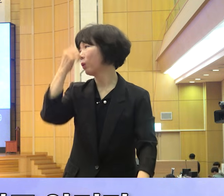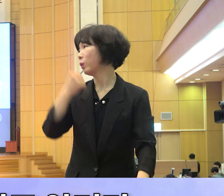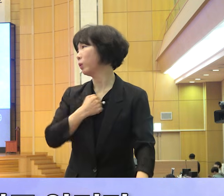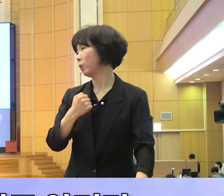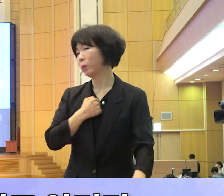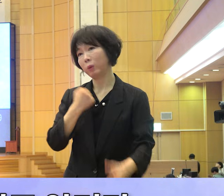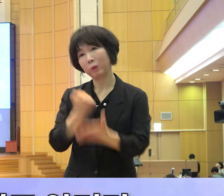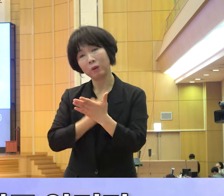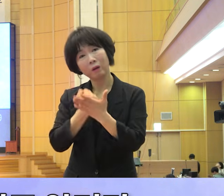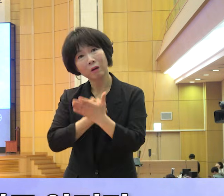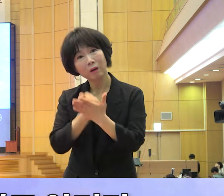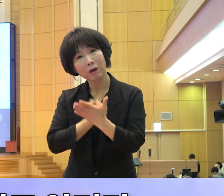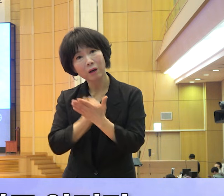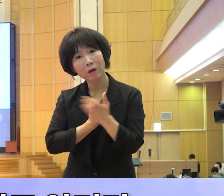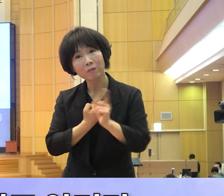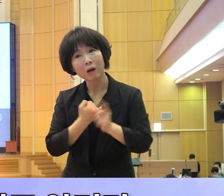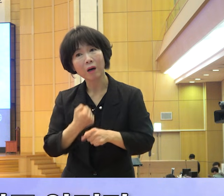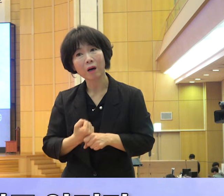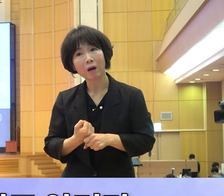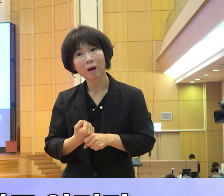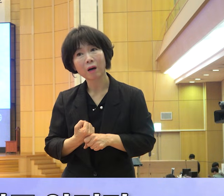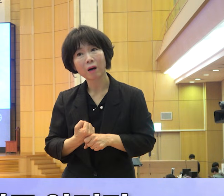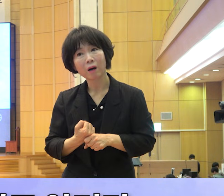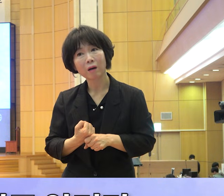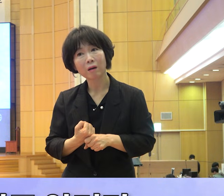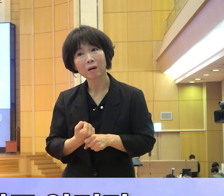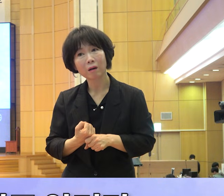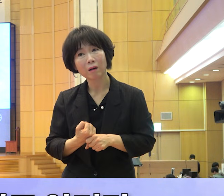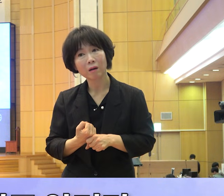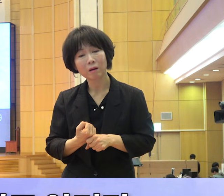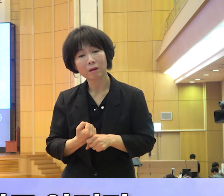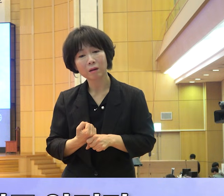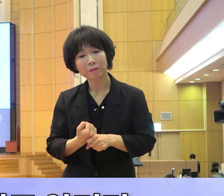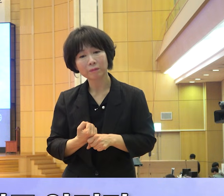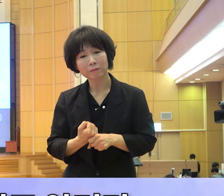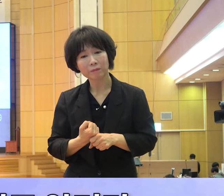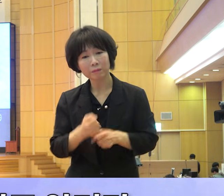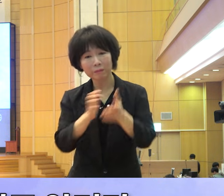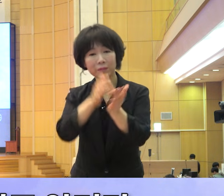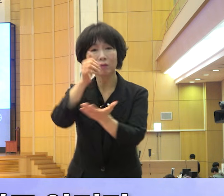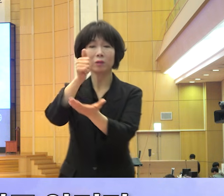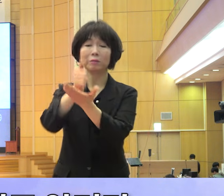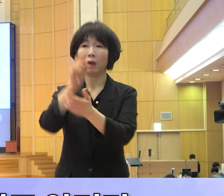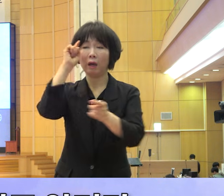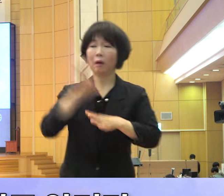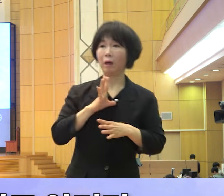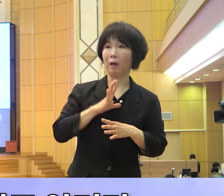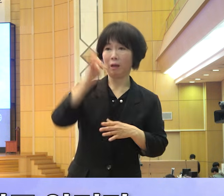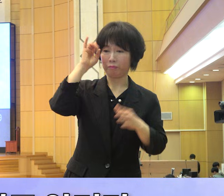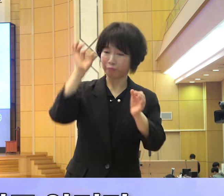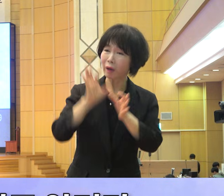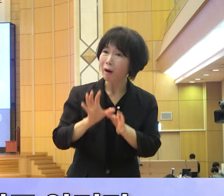어느 동네 말인지 모르지만 빌립이 아버지를 보여주옵소서 그랬더니 예수님이 원래?